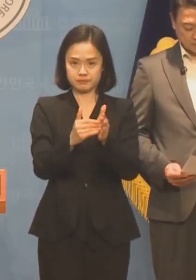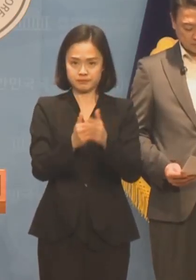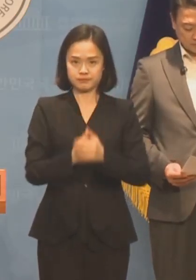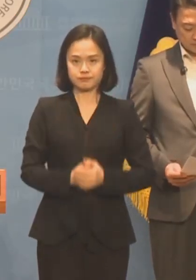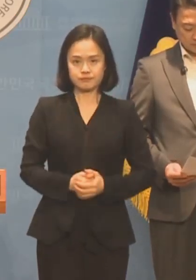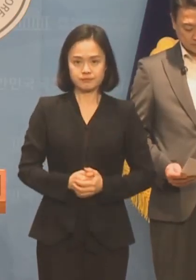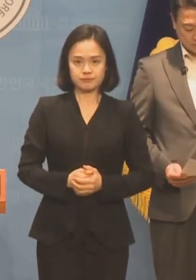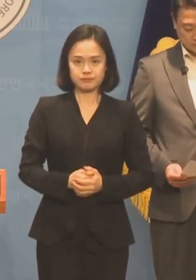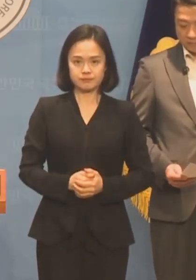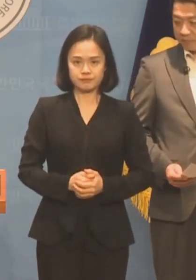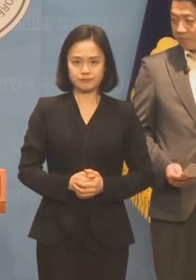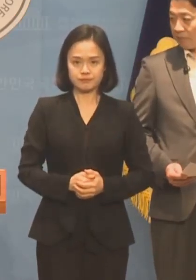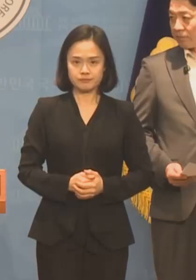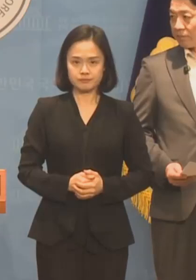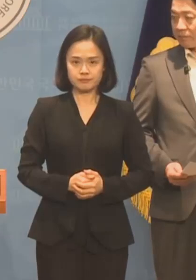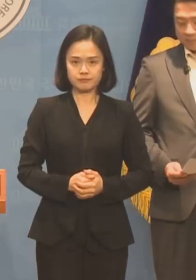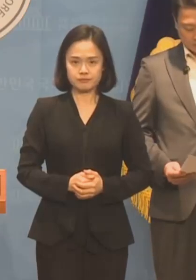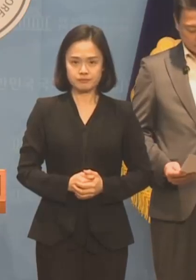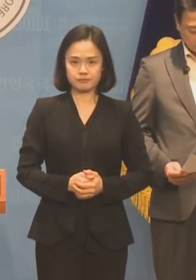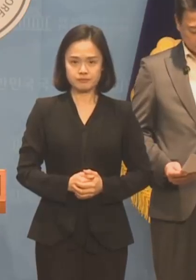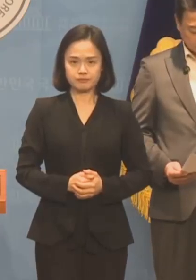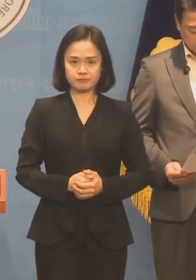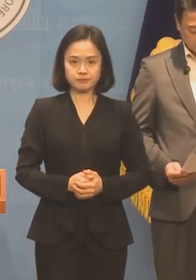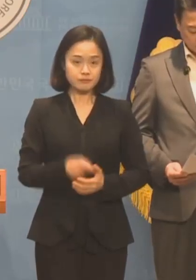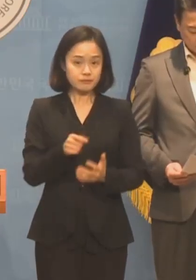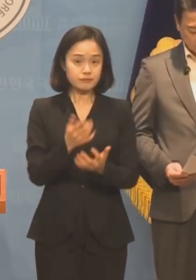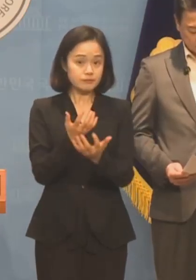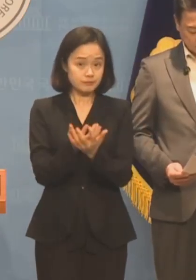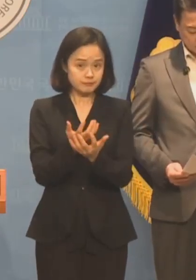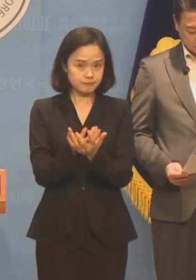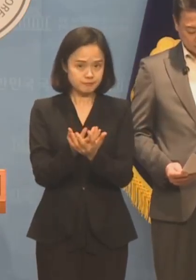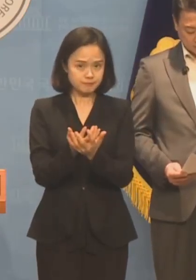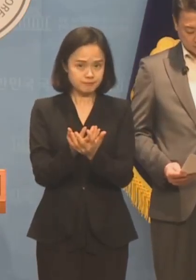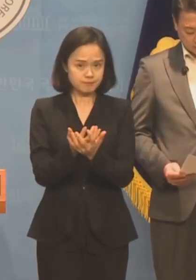선로입니다. 이 문건은